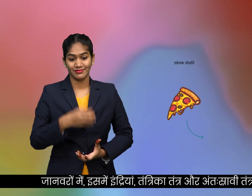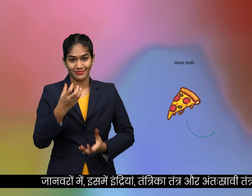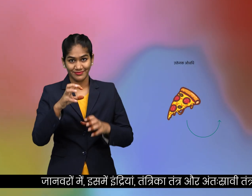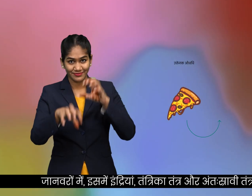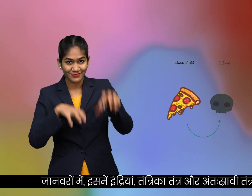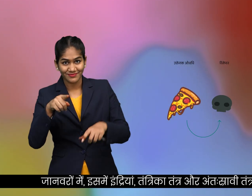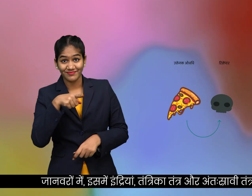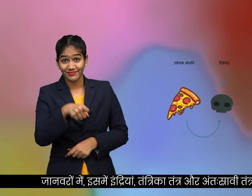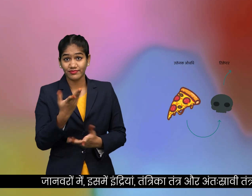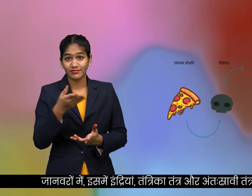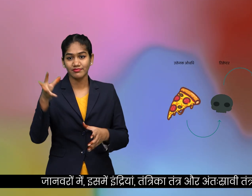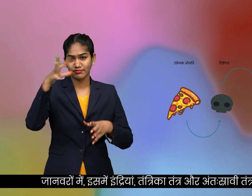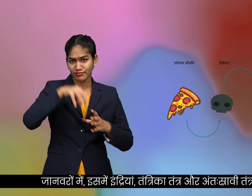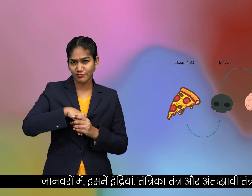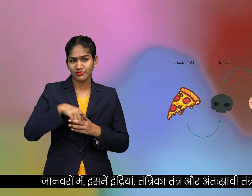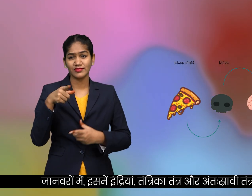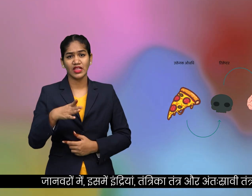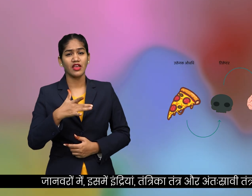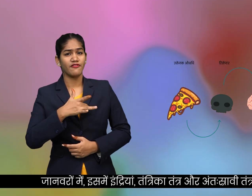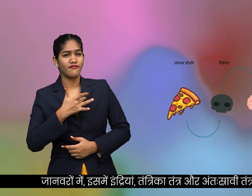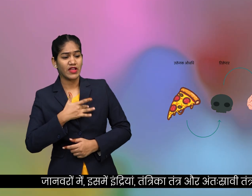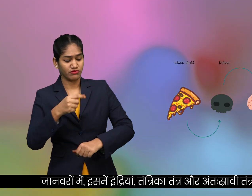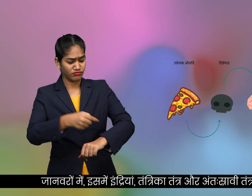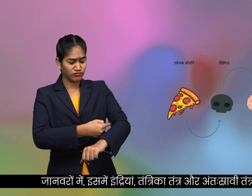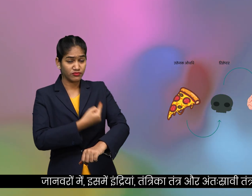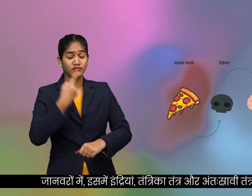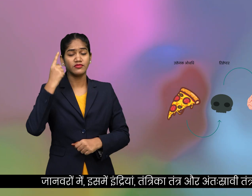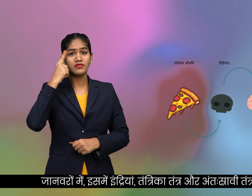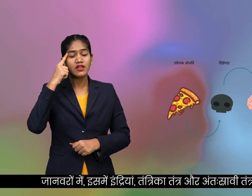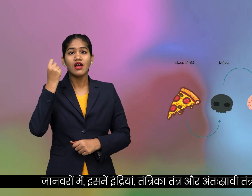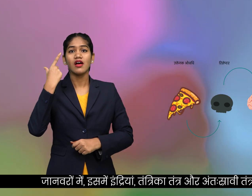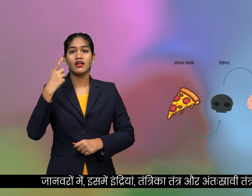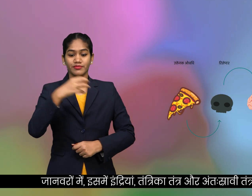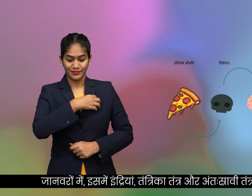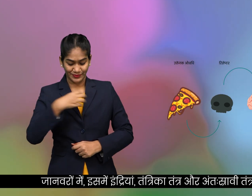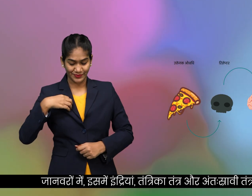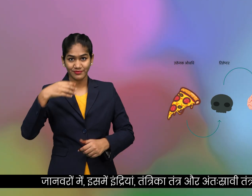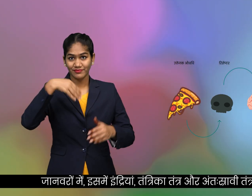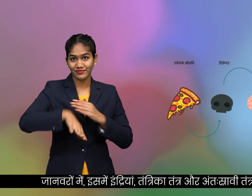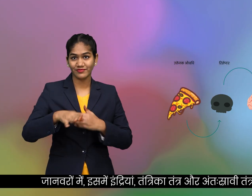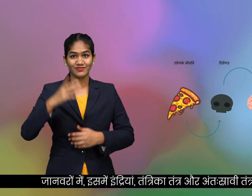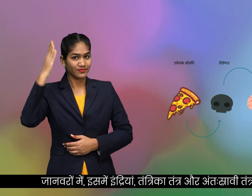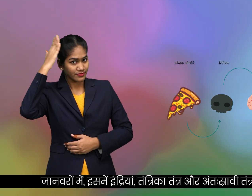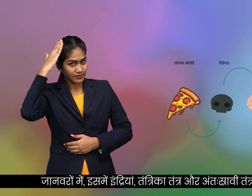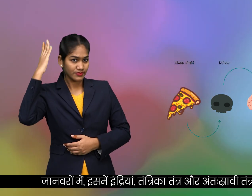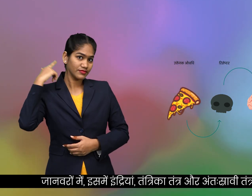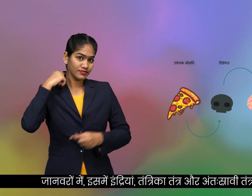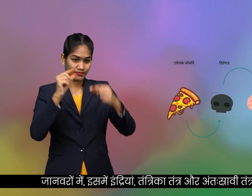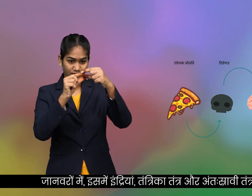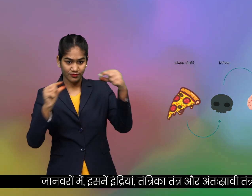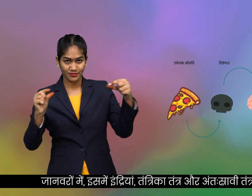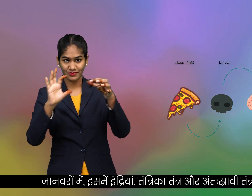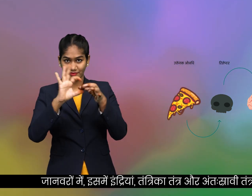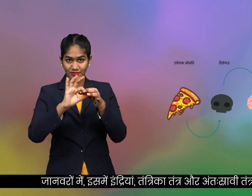जानवरों में इसमें इंद्रियां, तंत्रिका तंत्र और अंतःस्त्रवी तंत्र